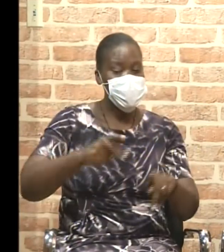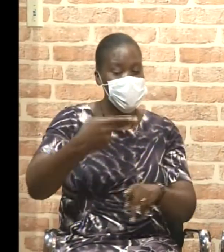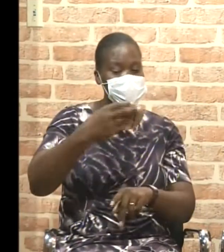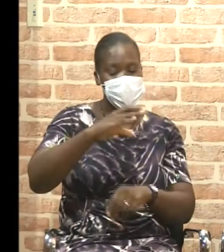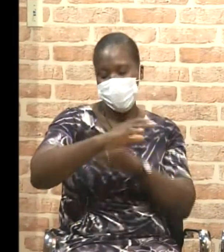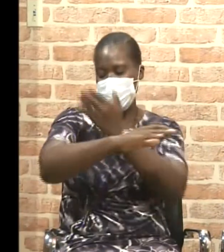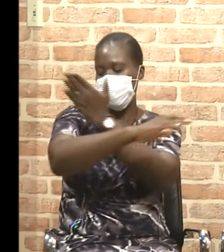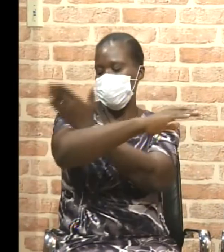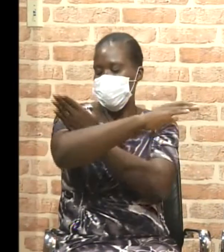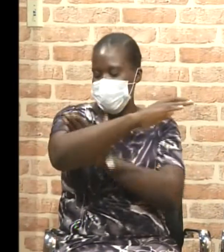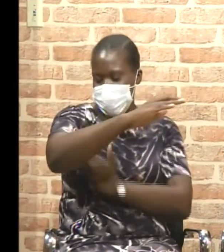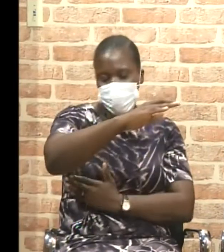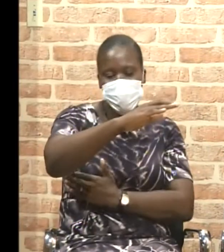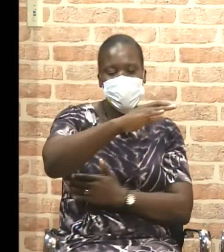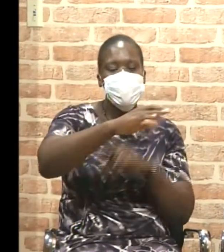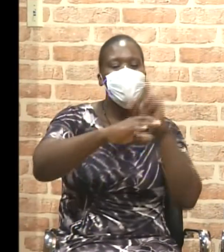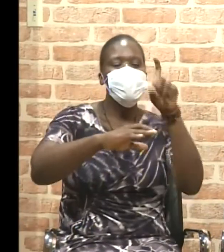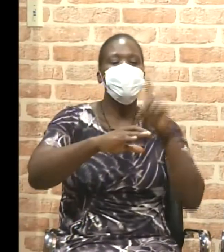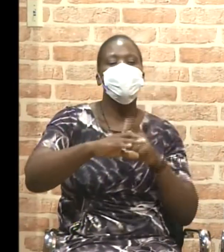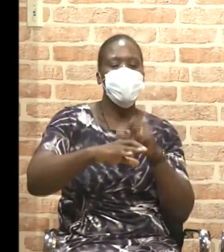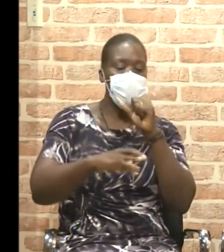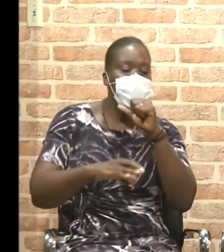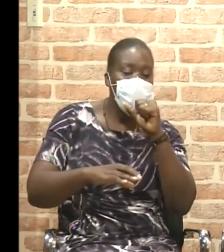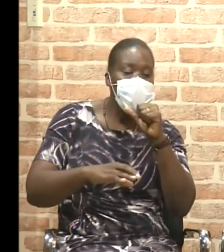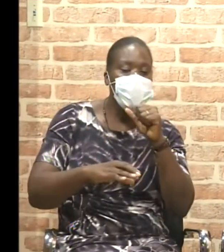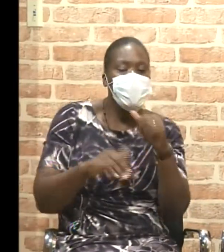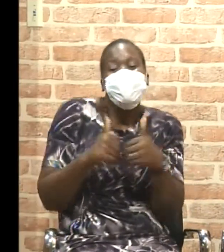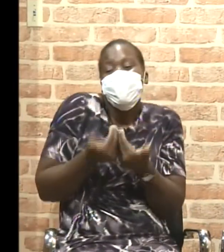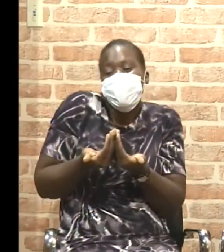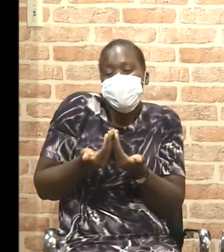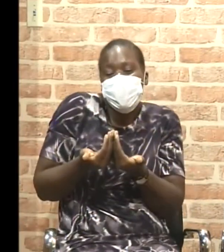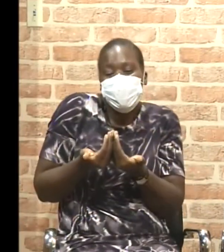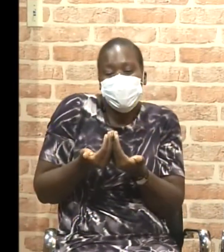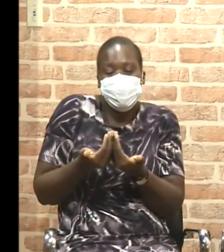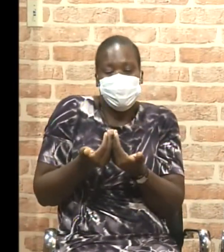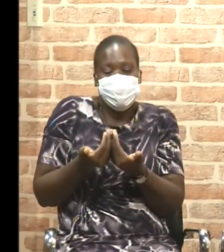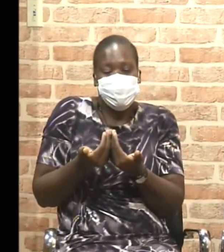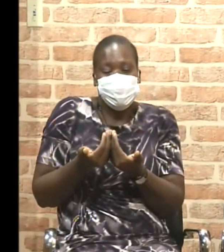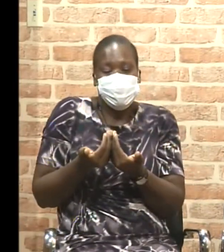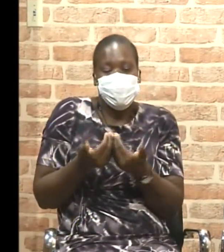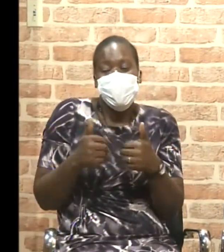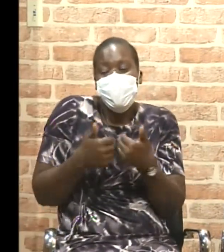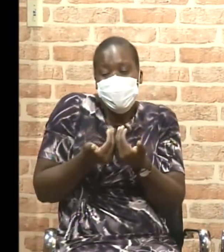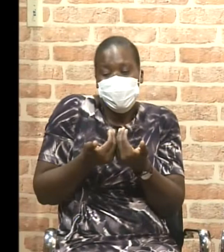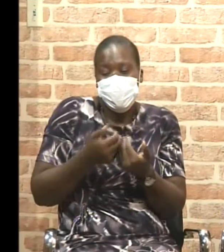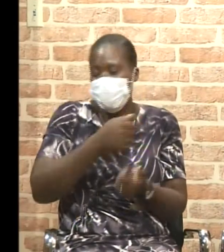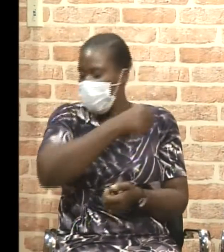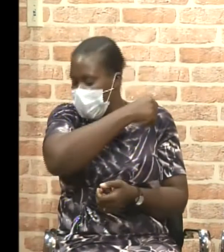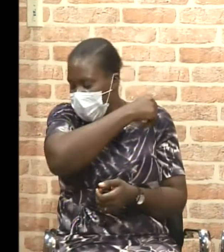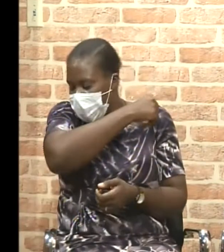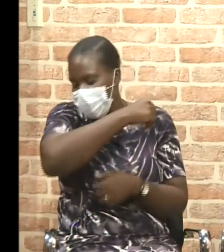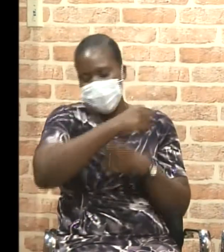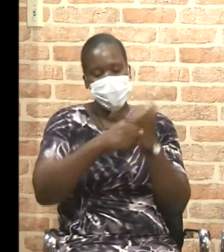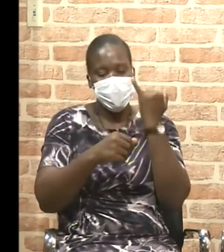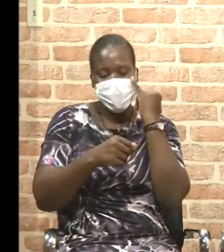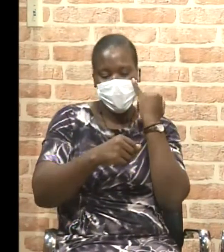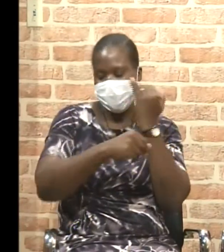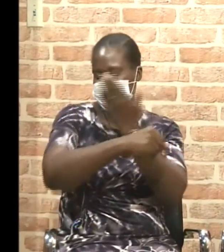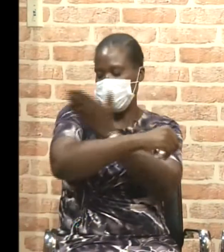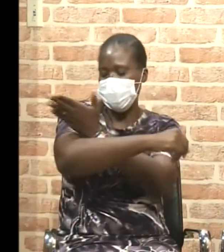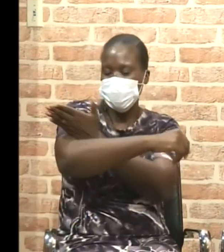gain coude là, tout c'est qu'un bel faut qu'il tousser. Et ça pas veut dire du coup que gens moun yo wel pour discriminer, pour stigmatiser moun de pour tousser